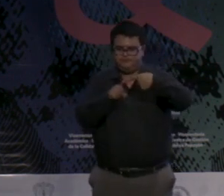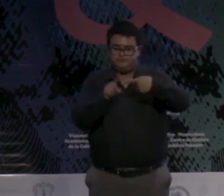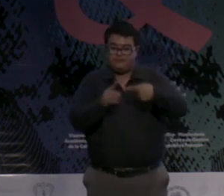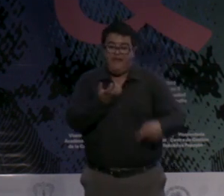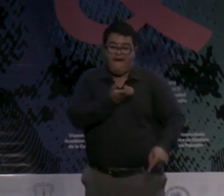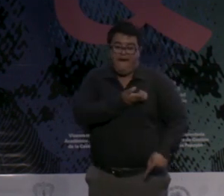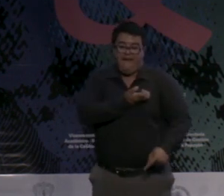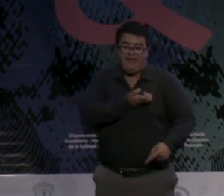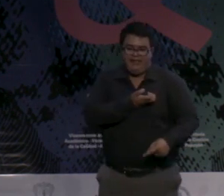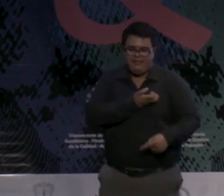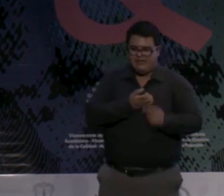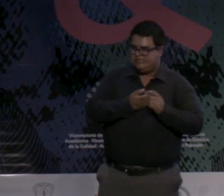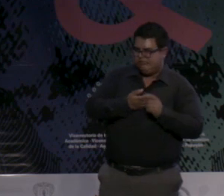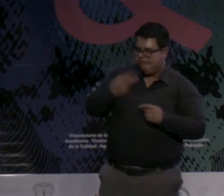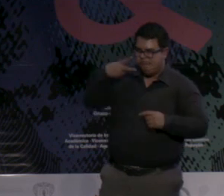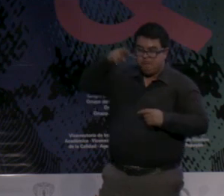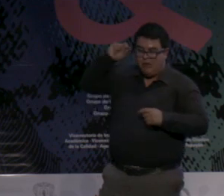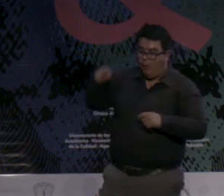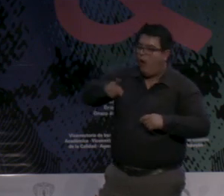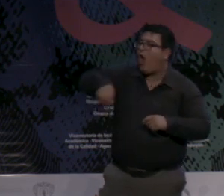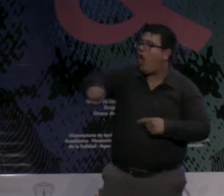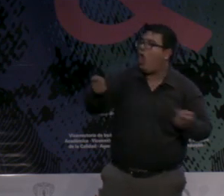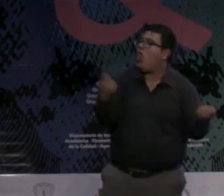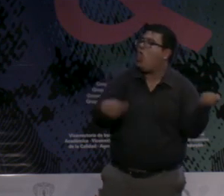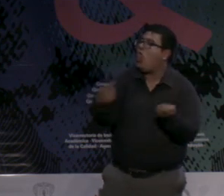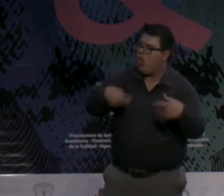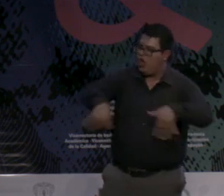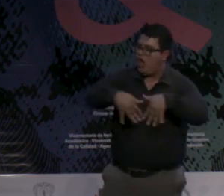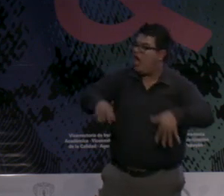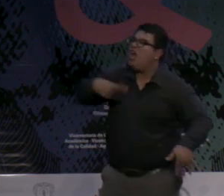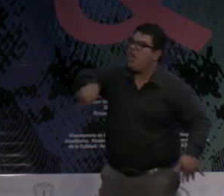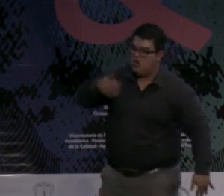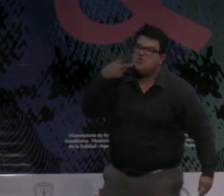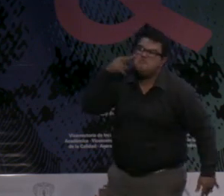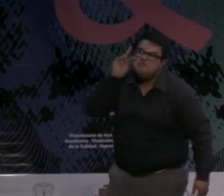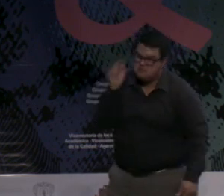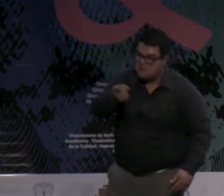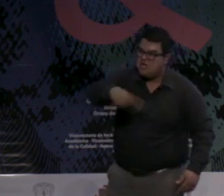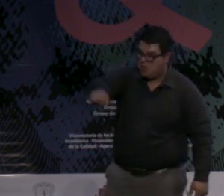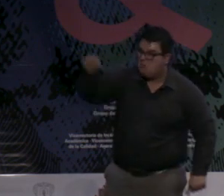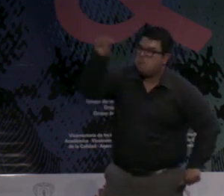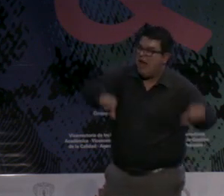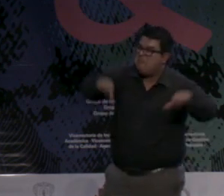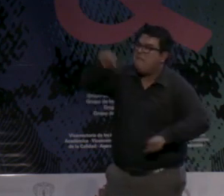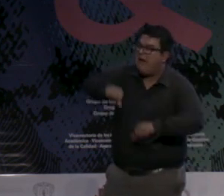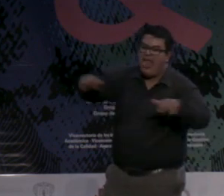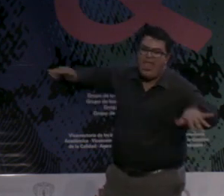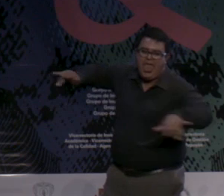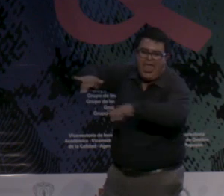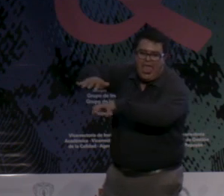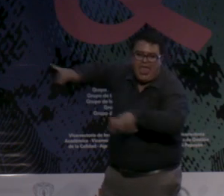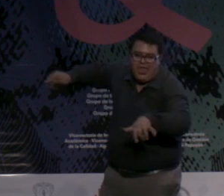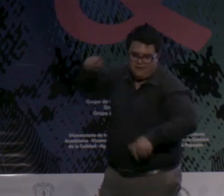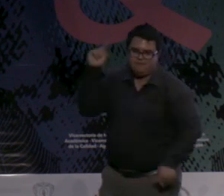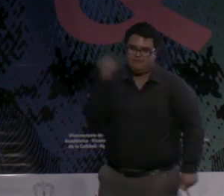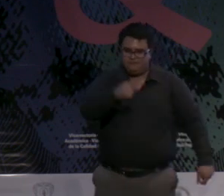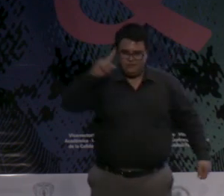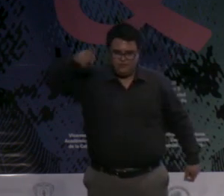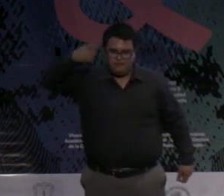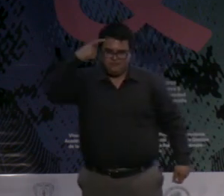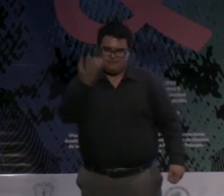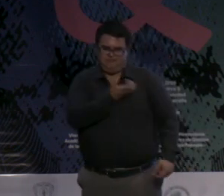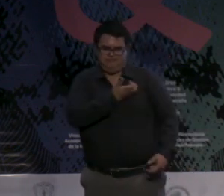ellos también en nuestro semillero de investigación, de creación e investigación. Empezamos a hacer varias acciones porque identificamos dos momentos.